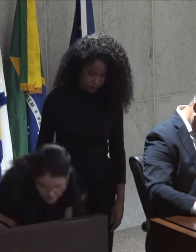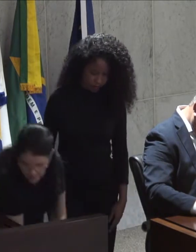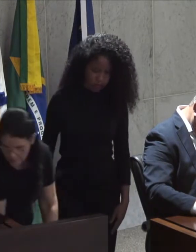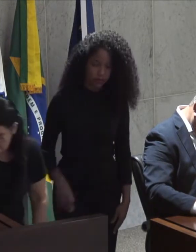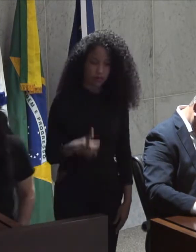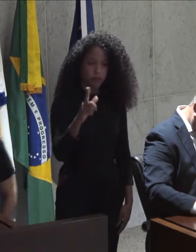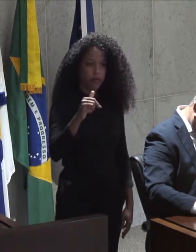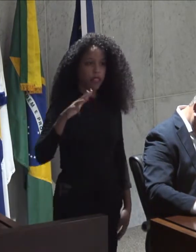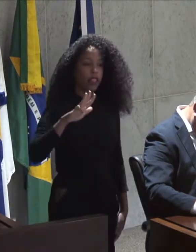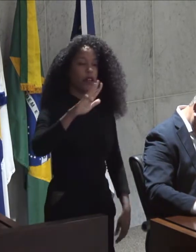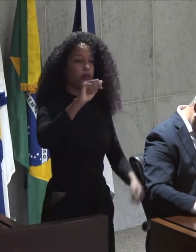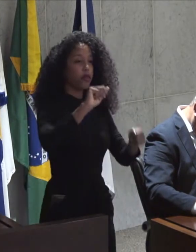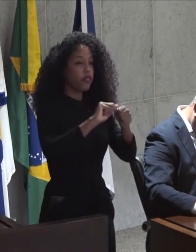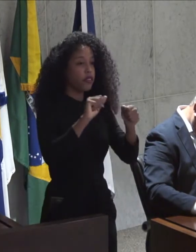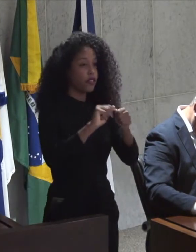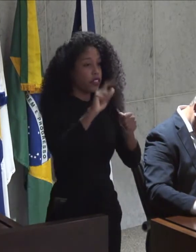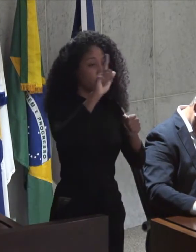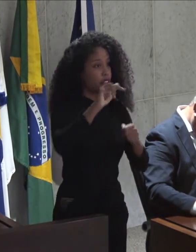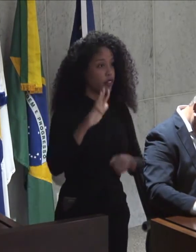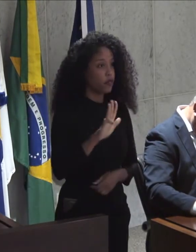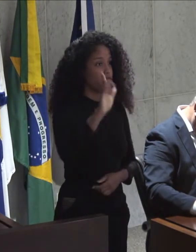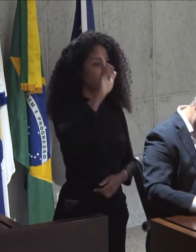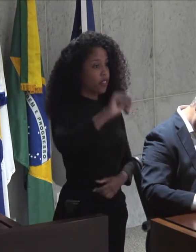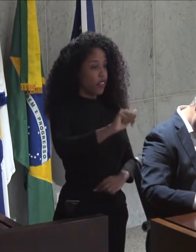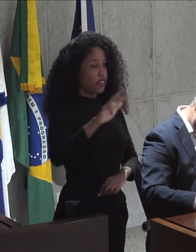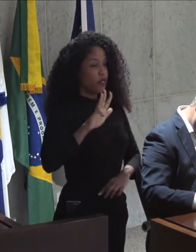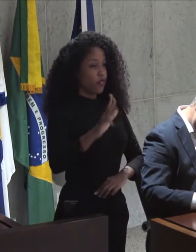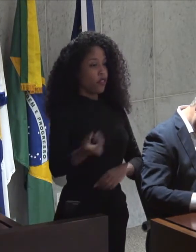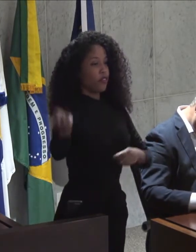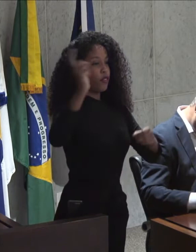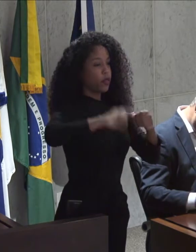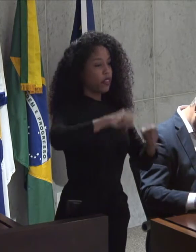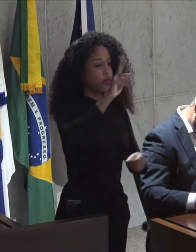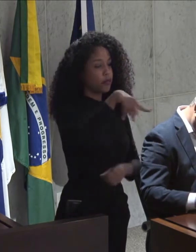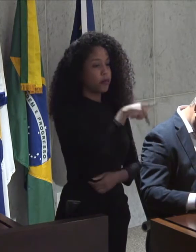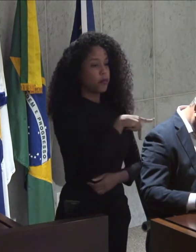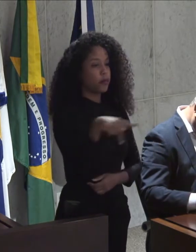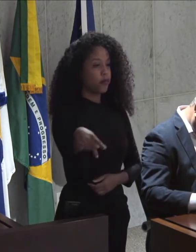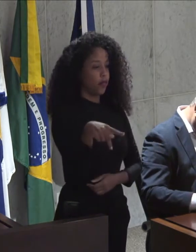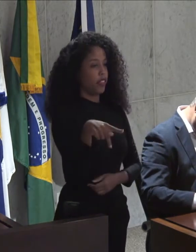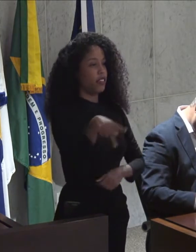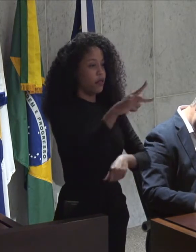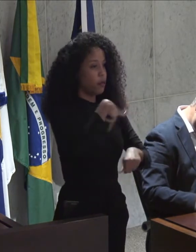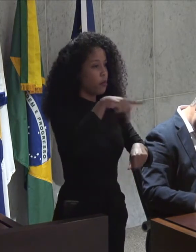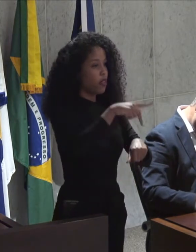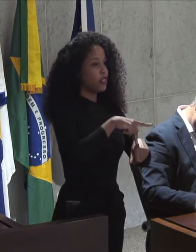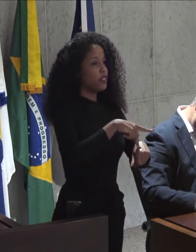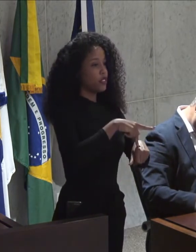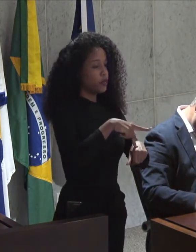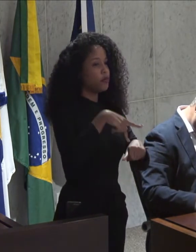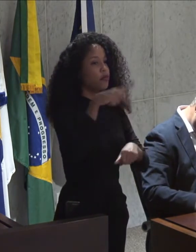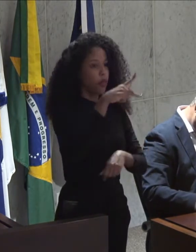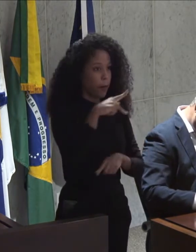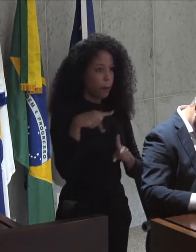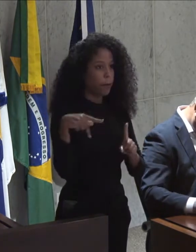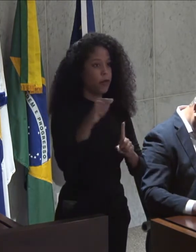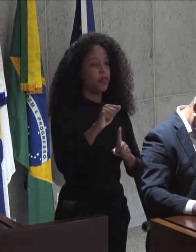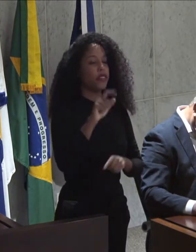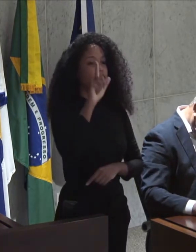é, e nós vamos trazer o Lula de volta para presidir o nosso país e a Previdência continuar sendo